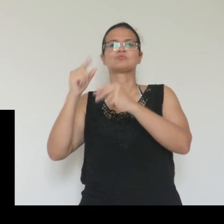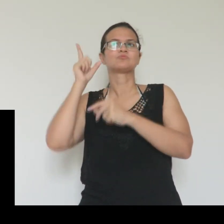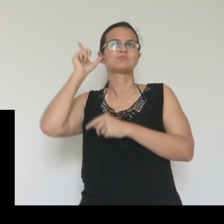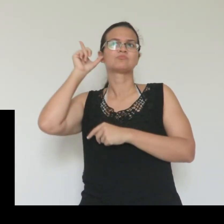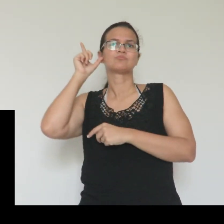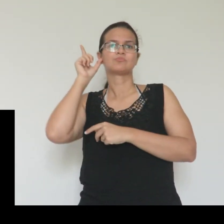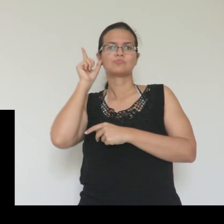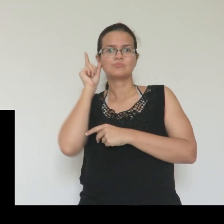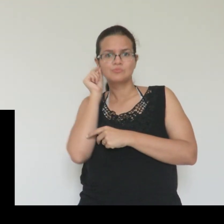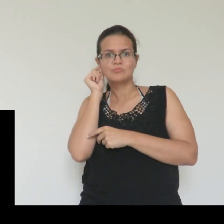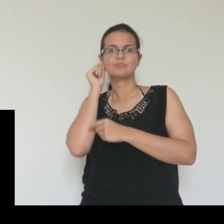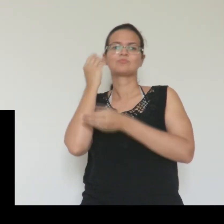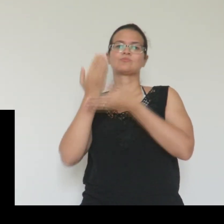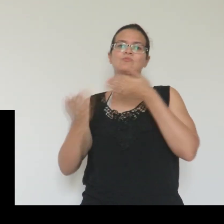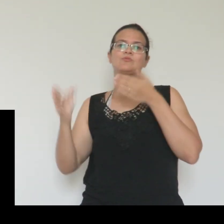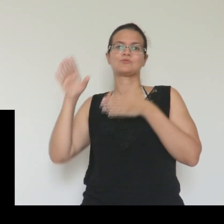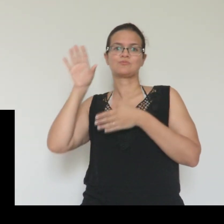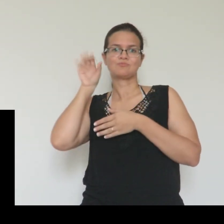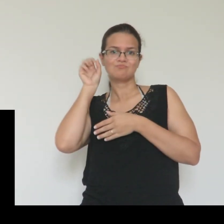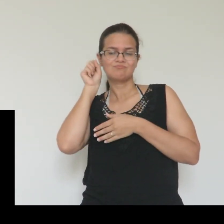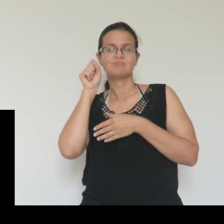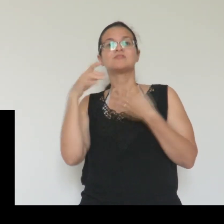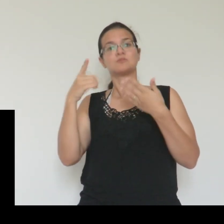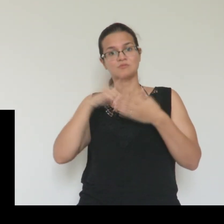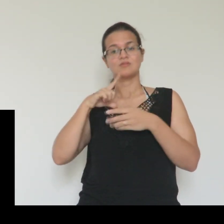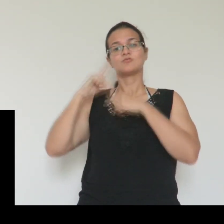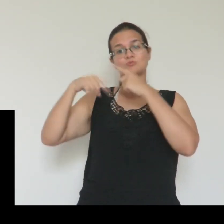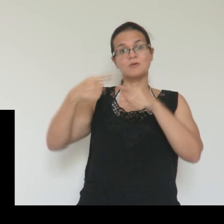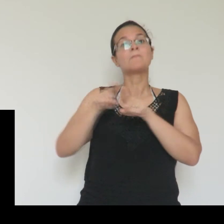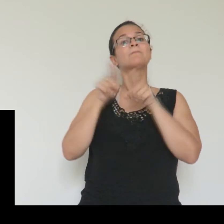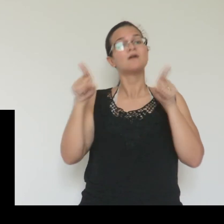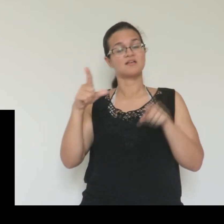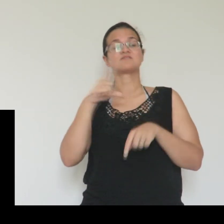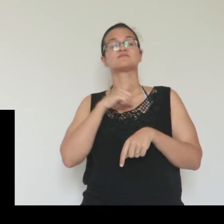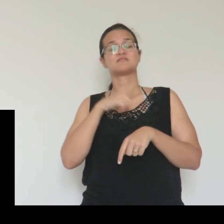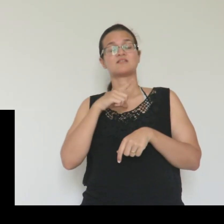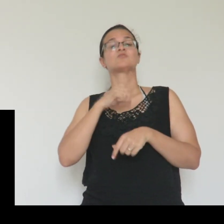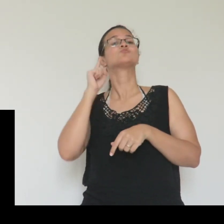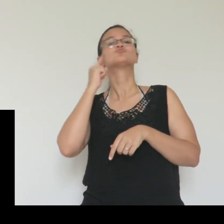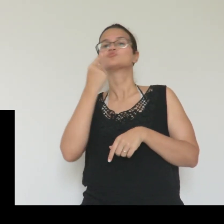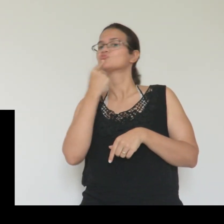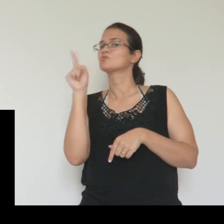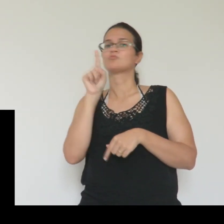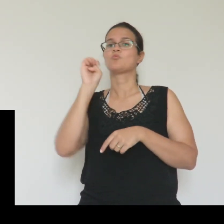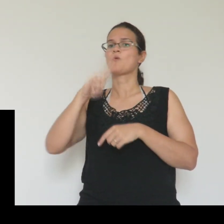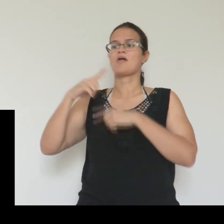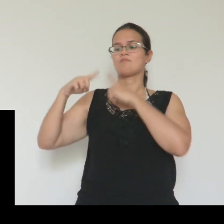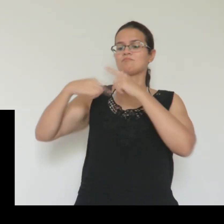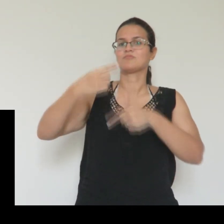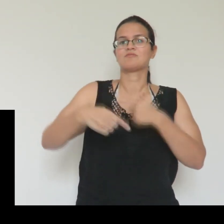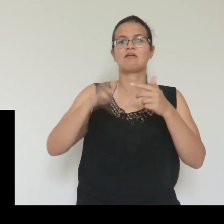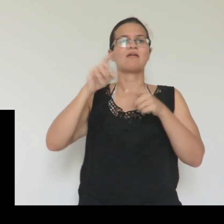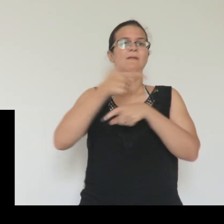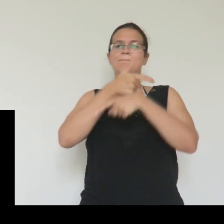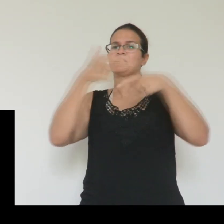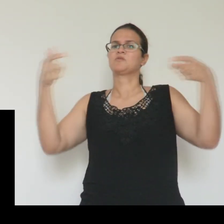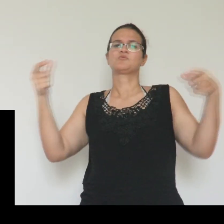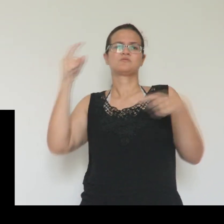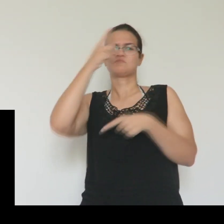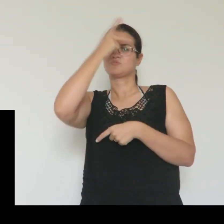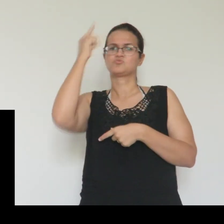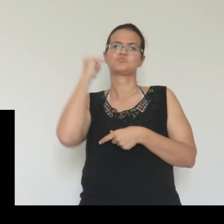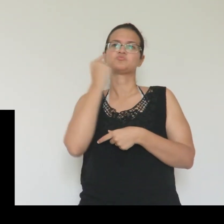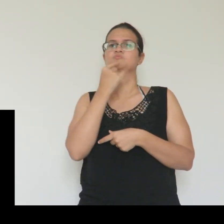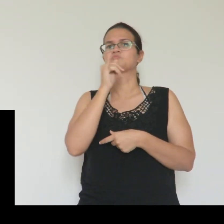da grande maioria. Por exemplo, a minha mãe teve uma infecção quando era criança e perdeu a audição, logo que ela